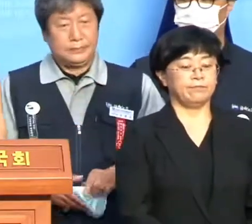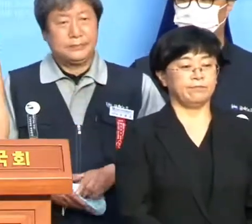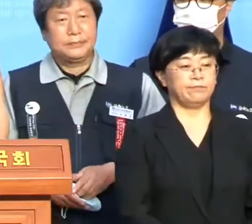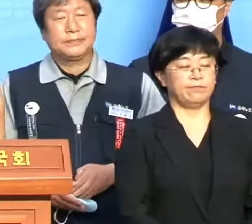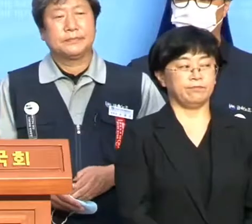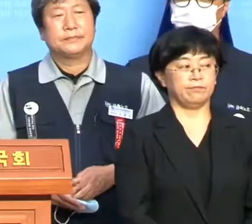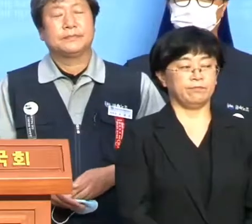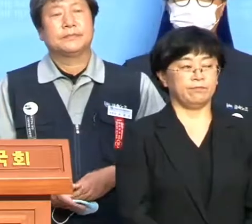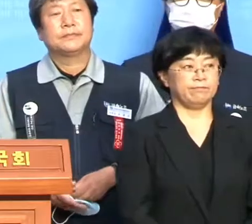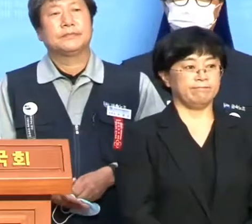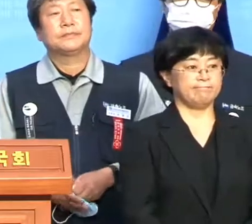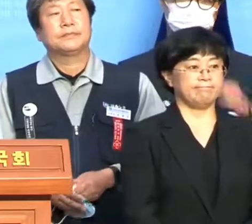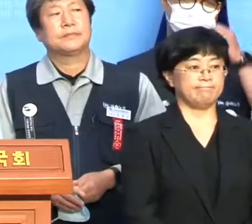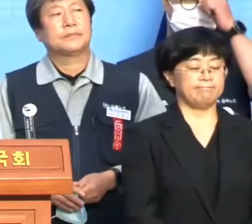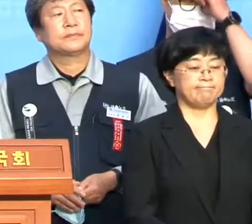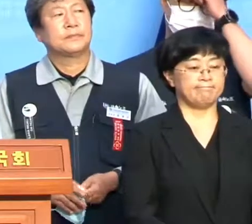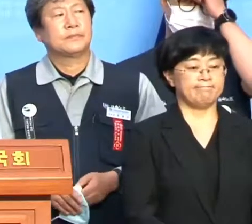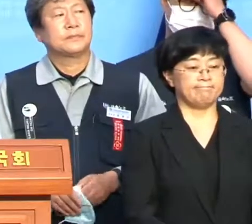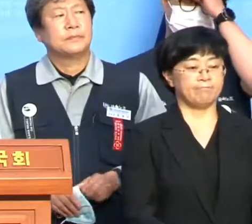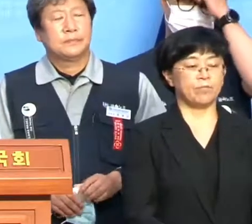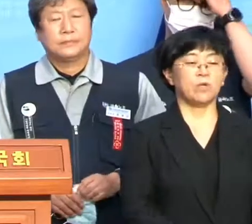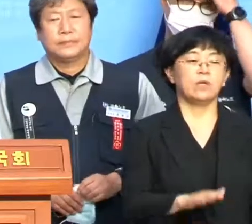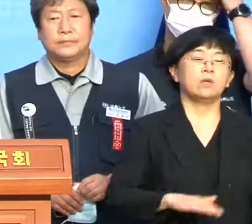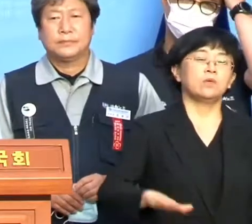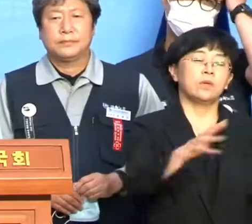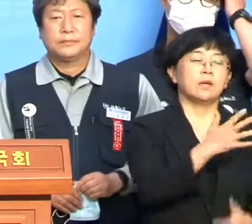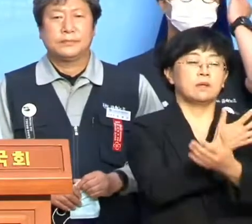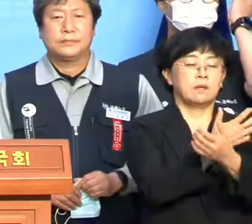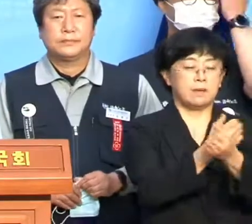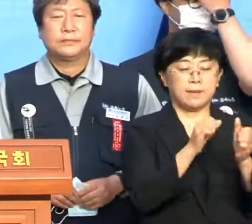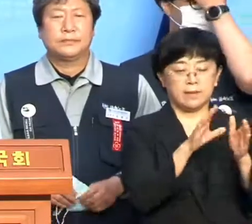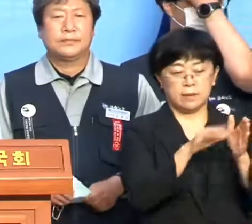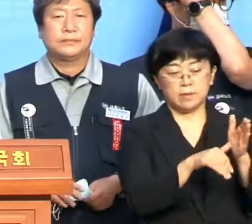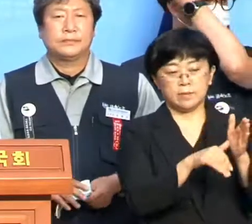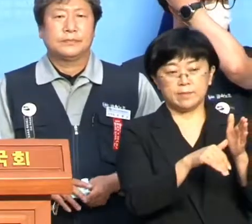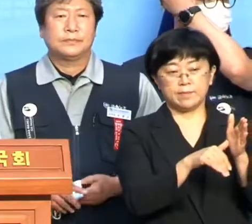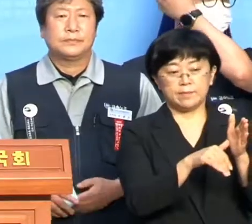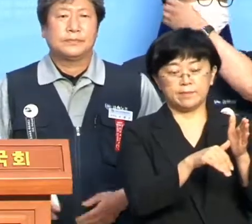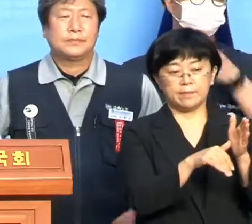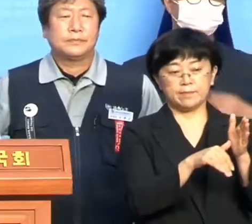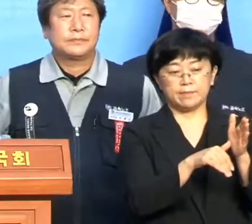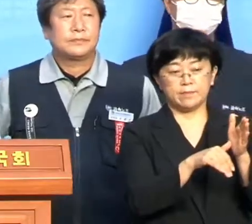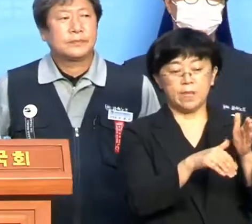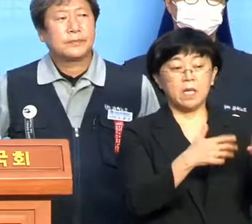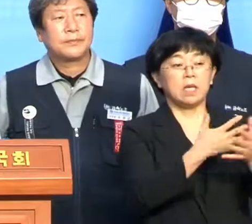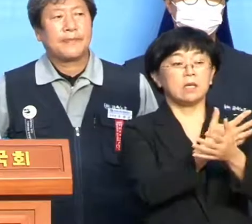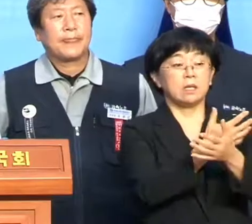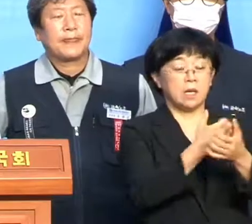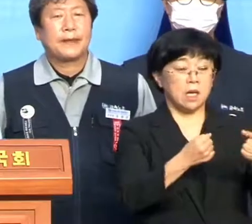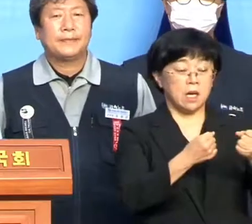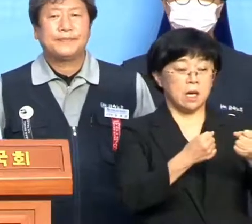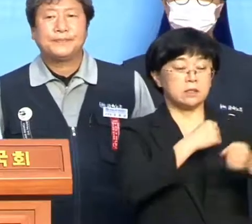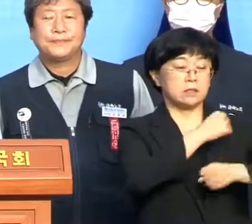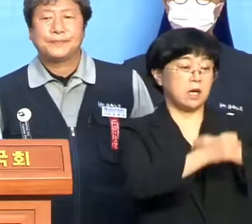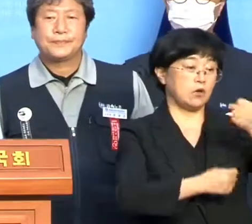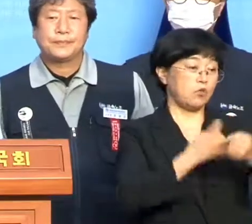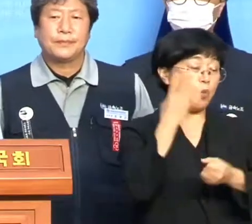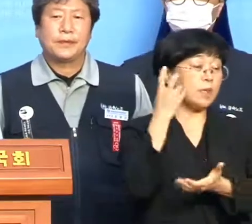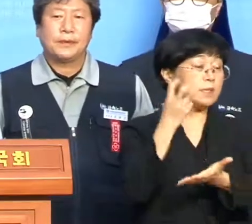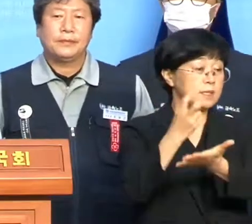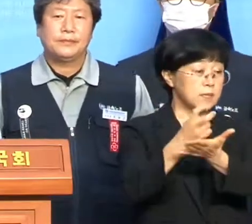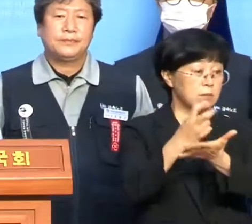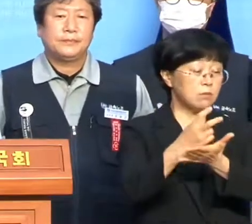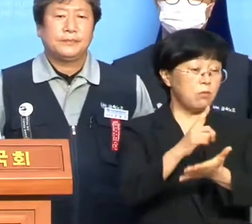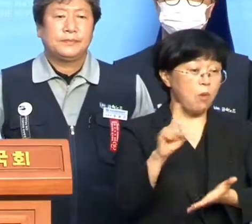4 우리가 계약을 할 때 계약 자유의 원칙 쌍 사전에 계약을 해야